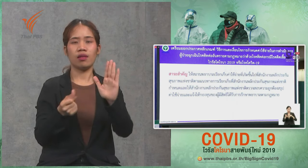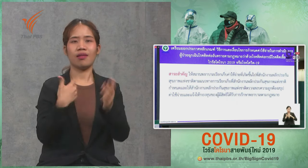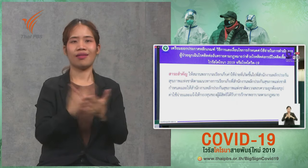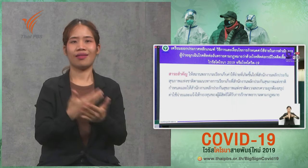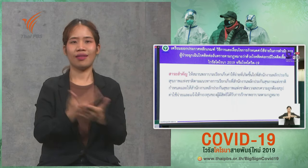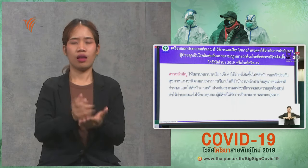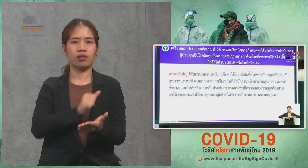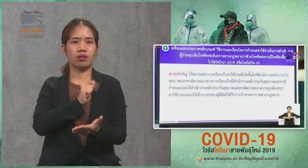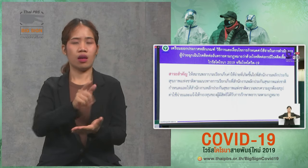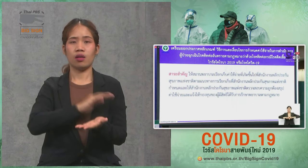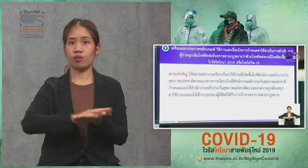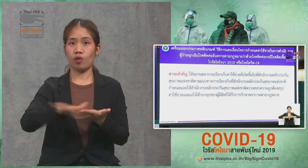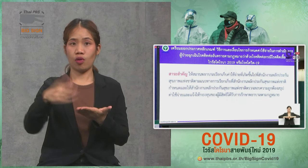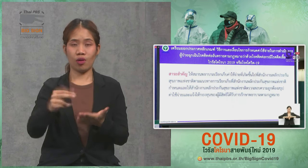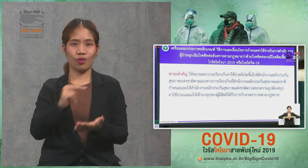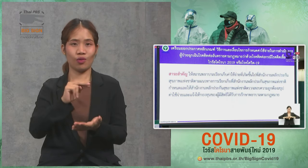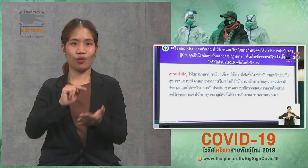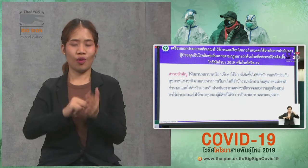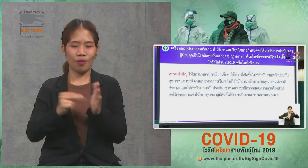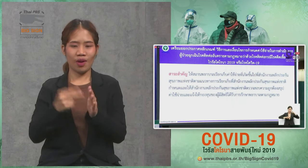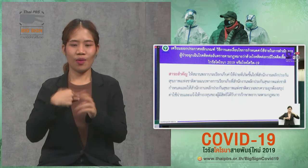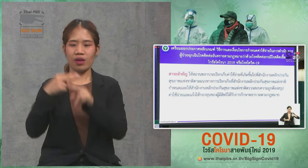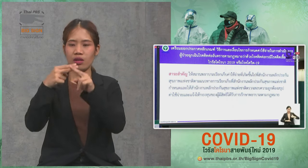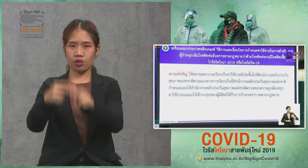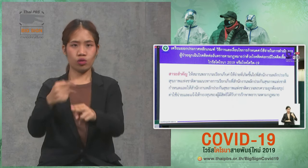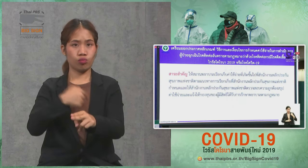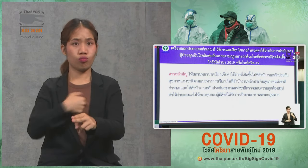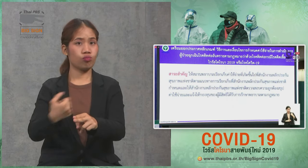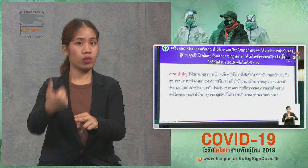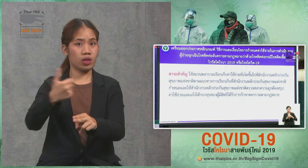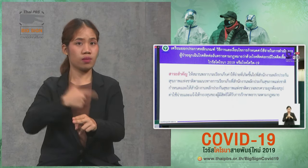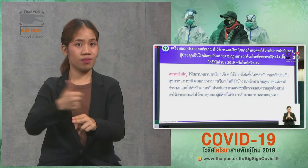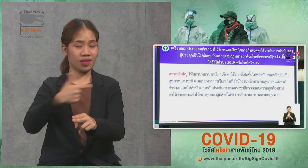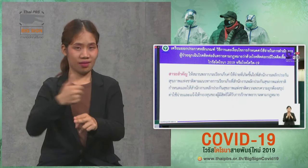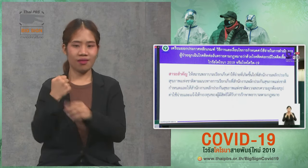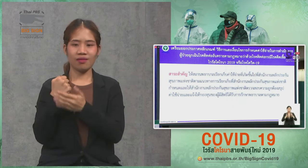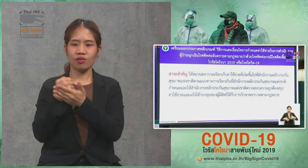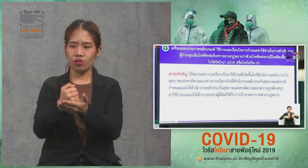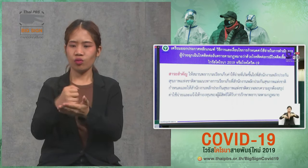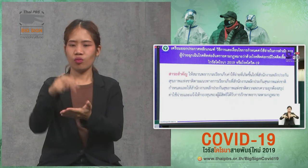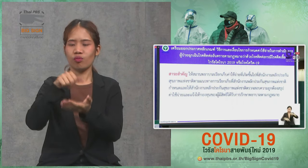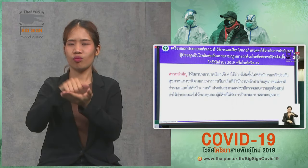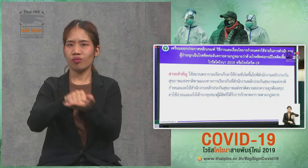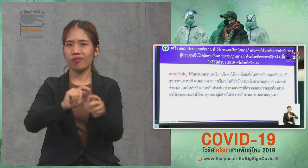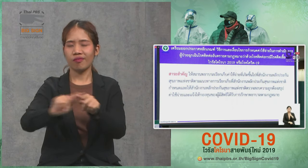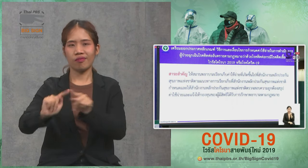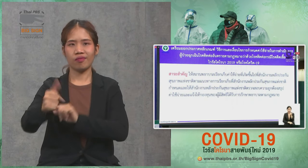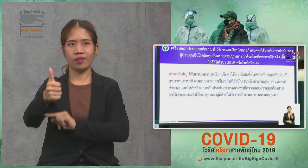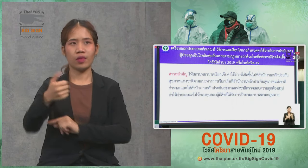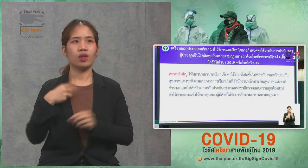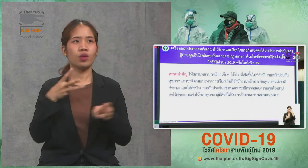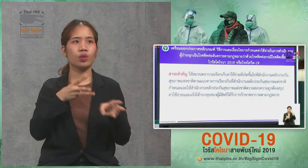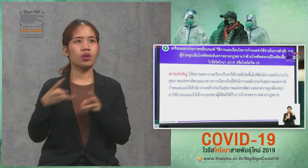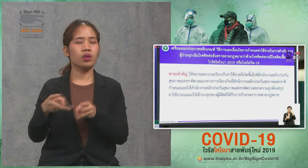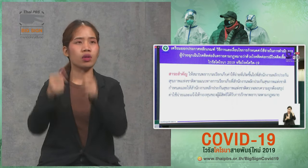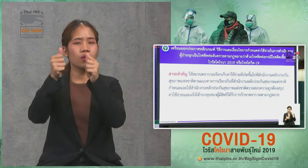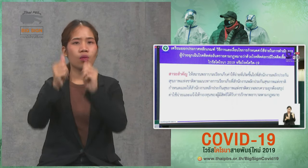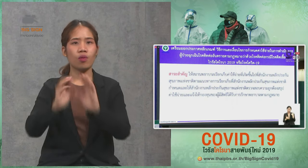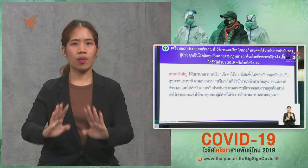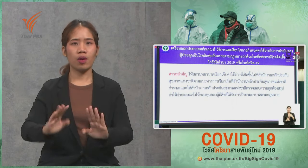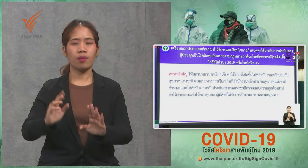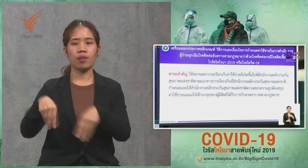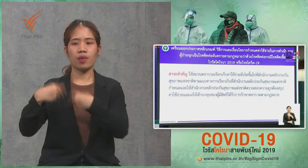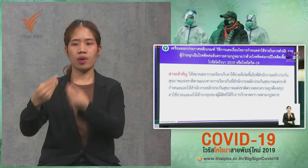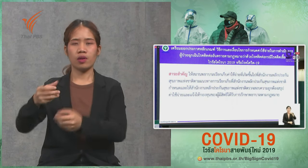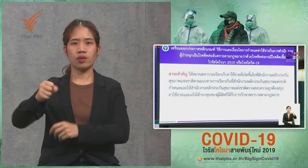เนี่ยมีความมั่นใจนะครับแล้วก็ให้บริการกับเรานะครับตอนนี้หลักออกแบบหลักการเนี่ยครับก็คือให้สปส